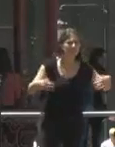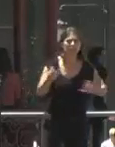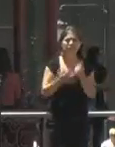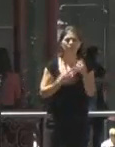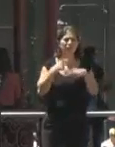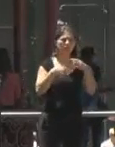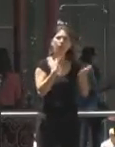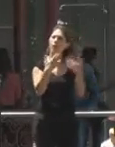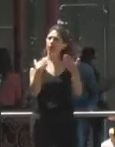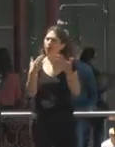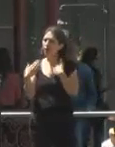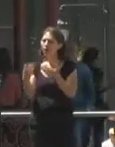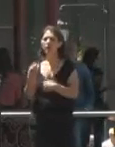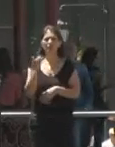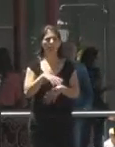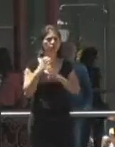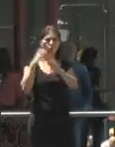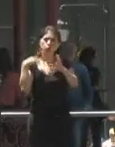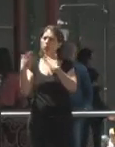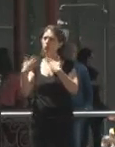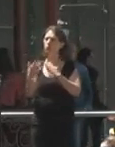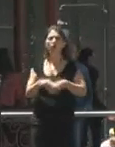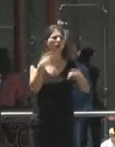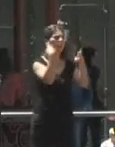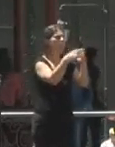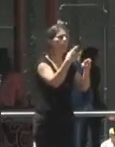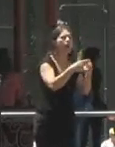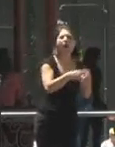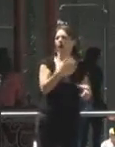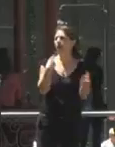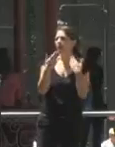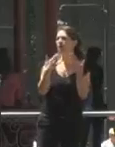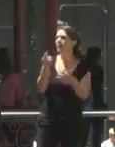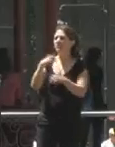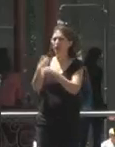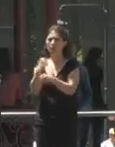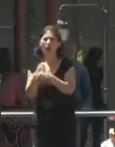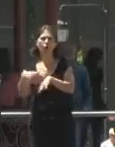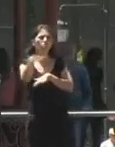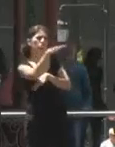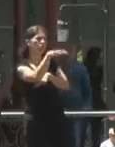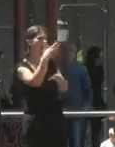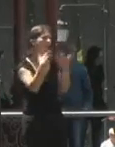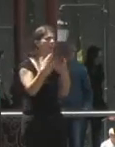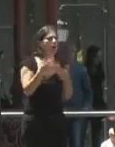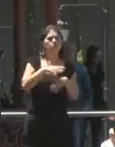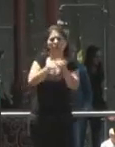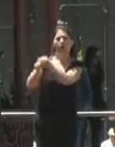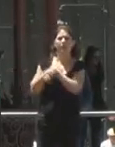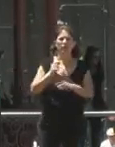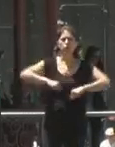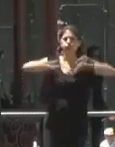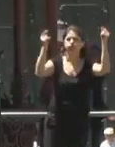conversaciones en familia, en las conversaciones en el autobús, en el bar, en el trabajo, en el barrio, discutiendo con los amigos. Hay ya